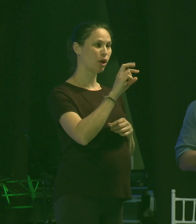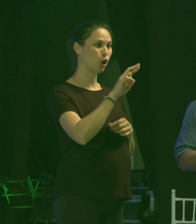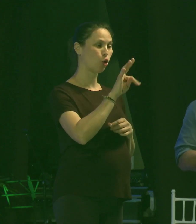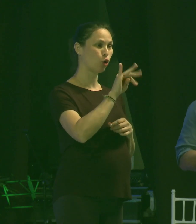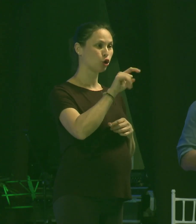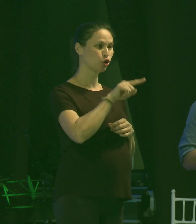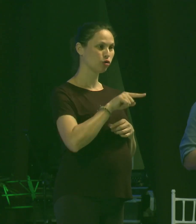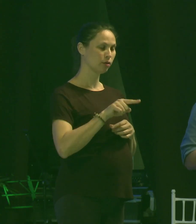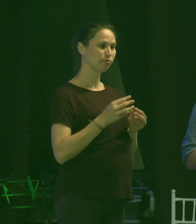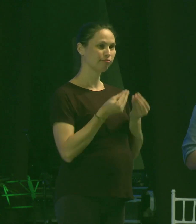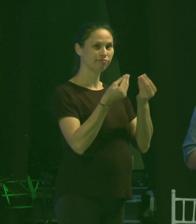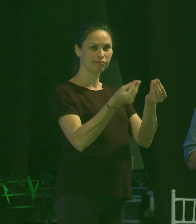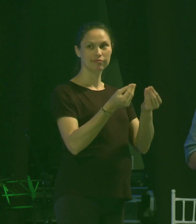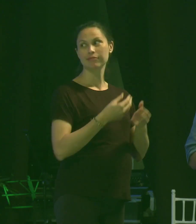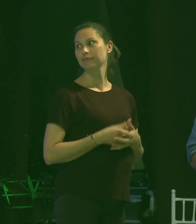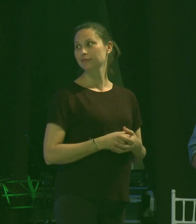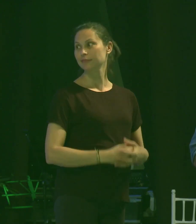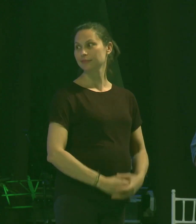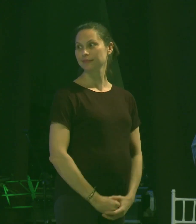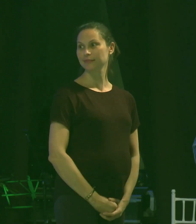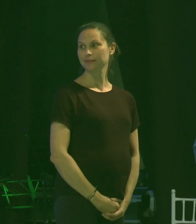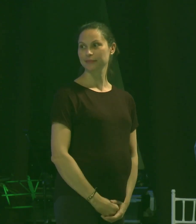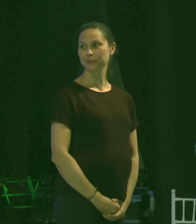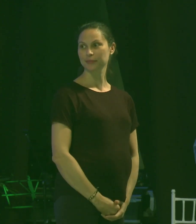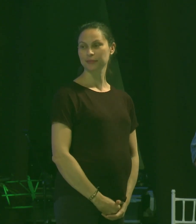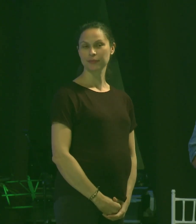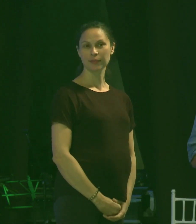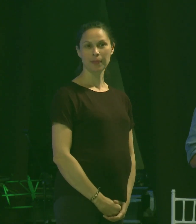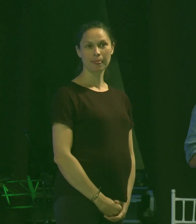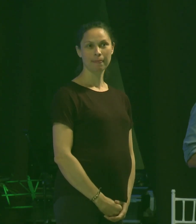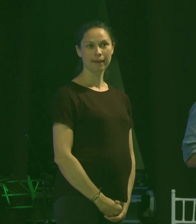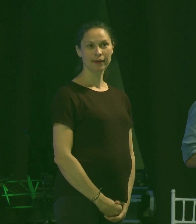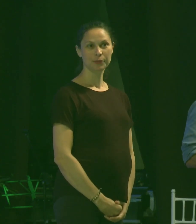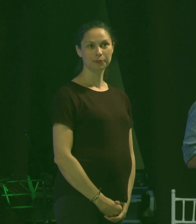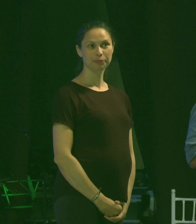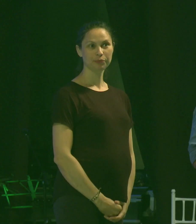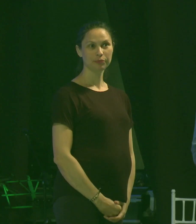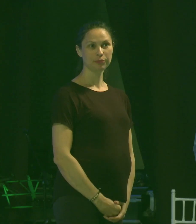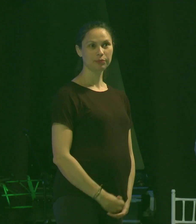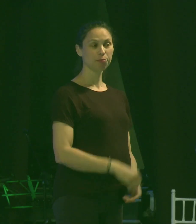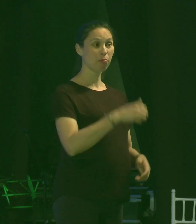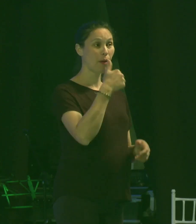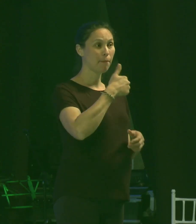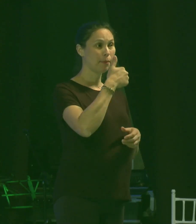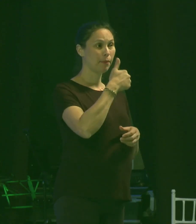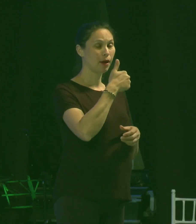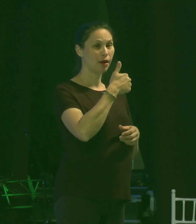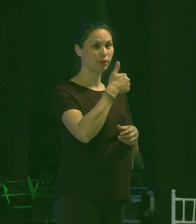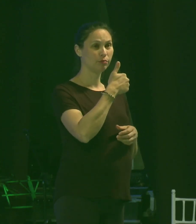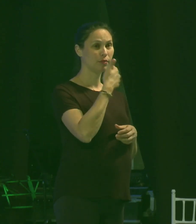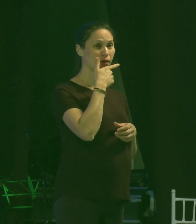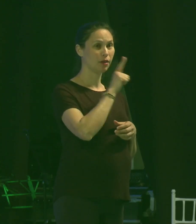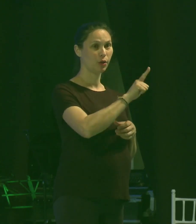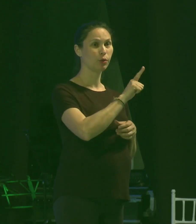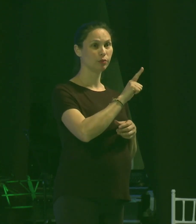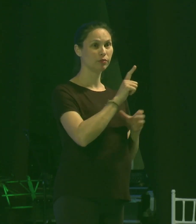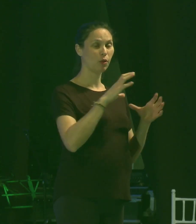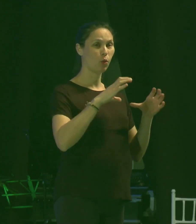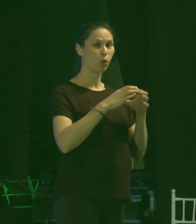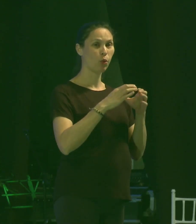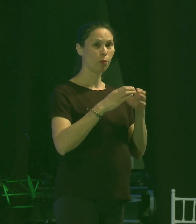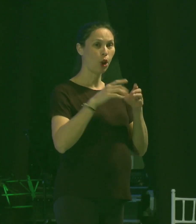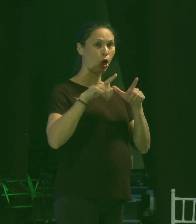os compositores da obra, por gentileza. Está aí o primeiro lugar da fase local, troféu Rio e Juí.